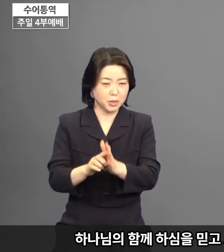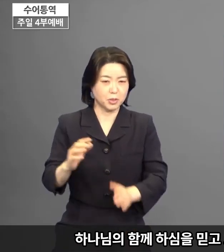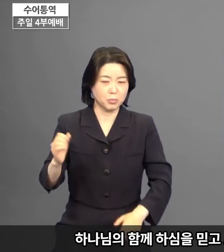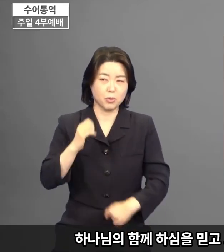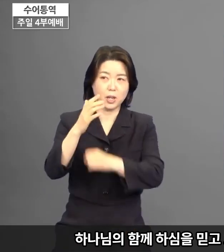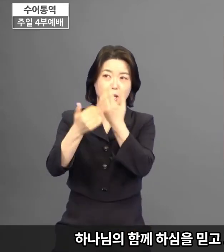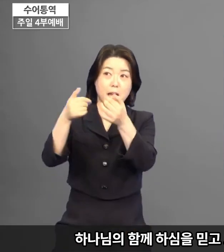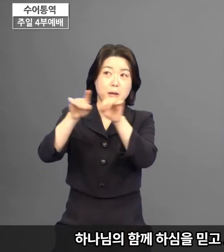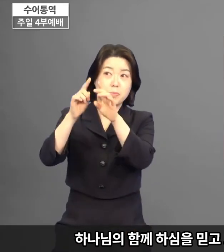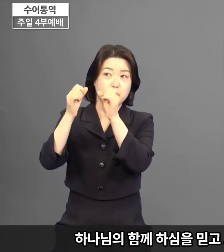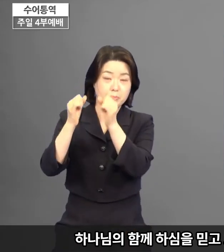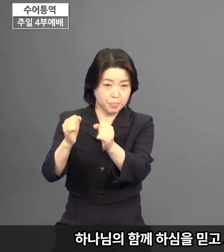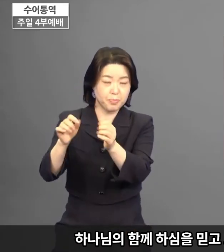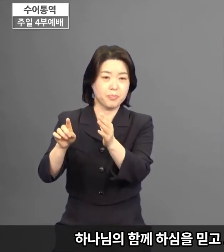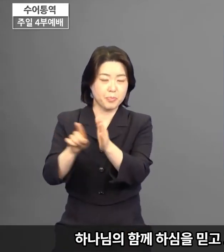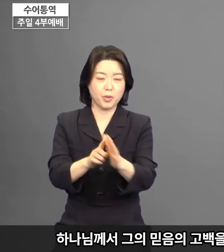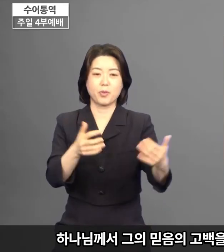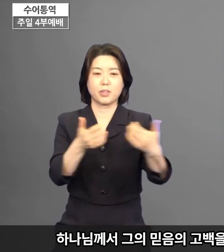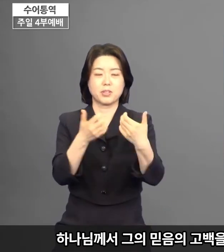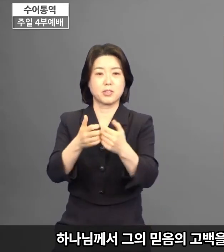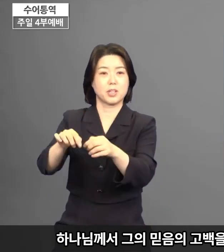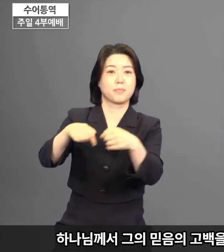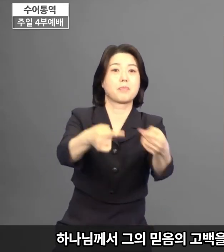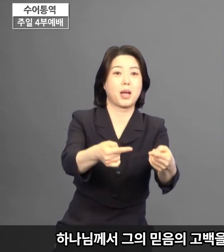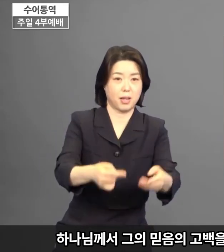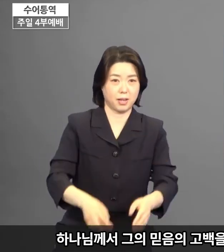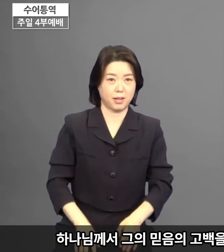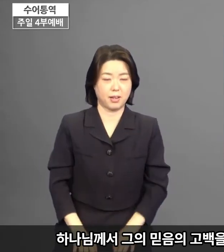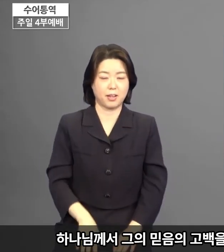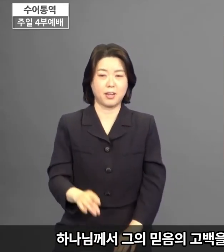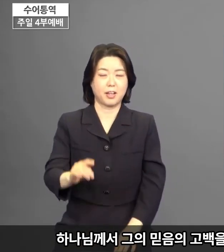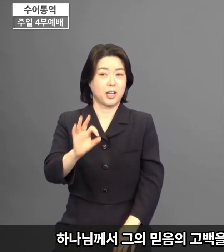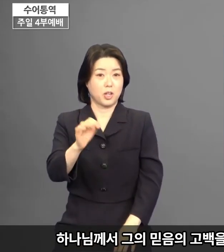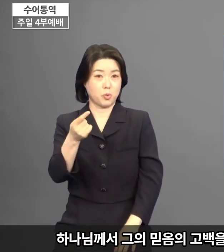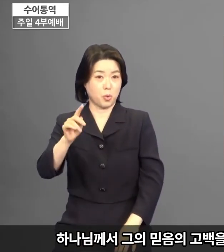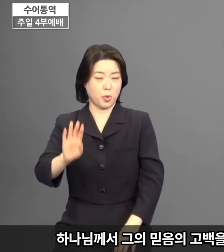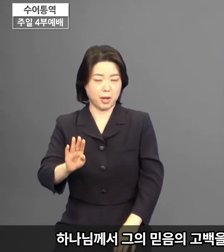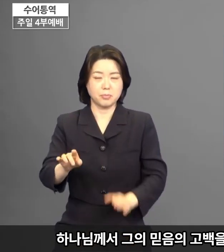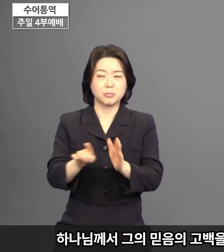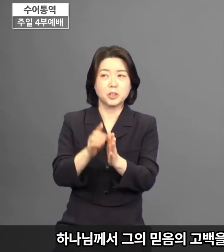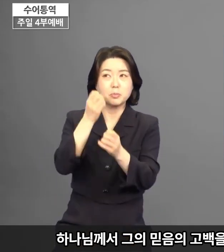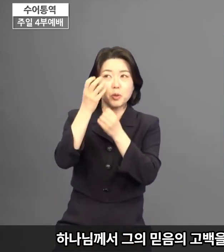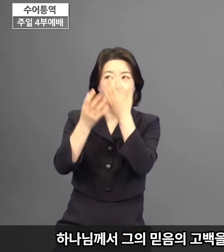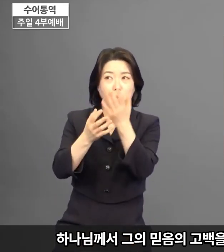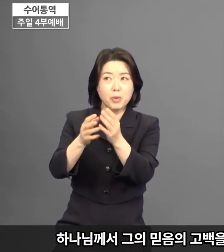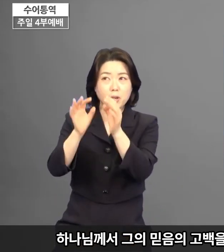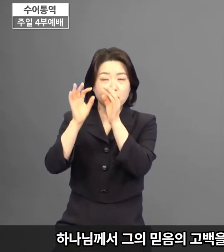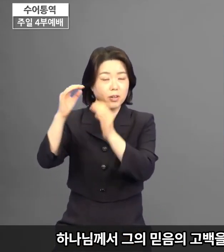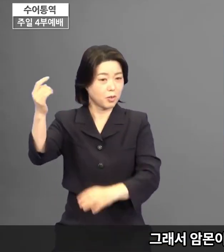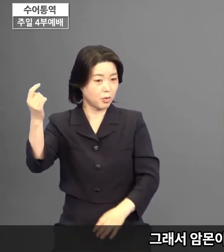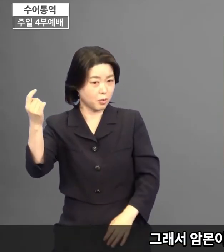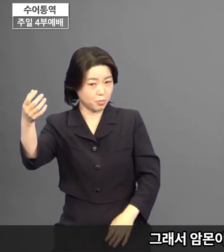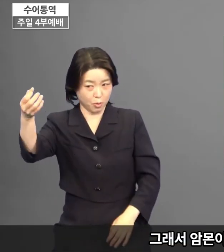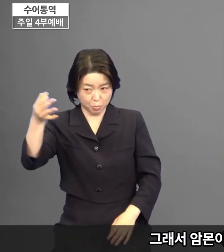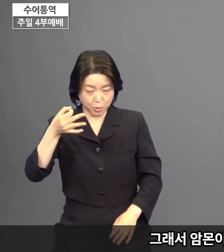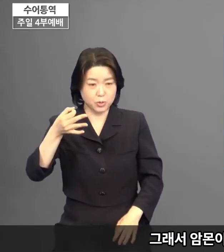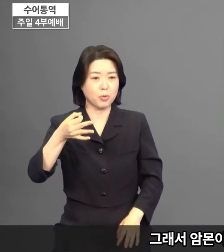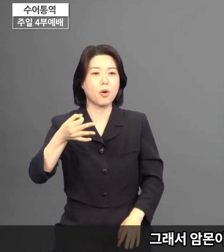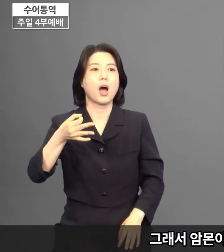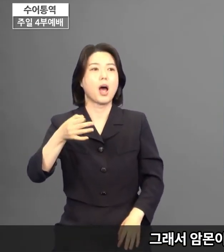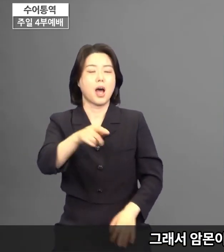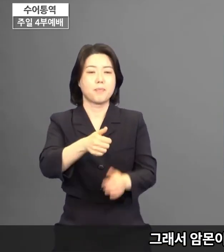하심을 믿고 그렇게 전쟁에 나가게 되죠. 하나님께서 그의 믿음의 고백을 들으시고 정말 이기게 하십니다. 그래서